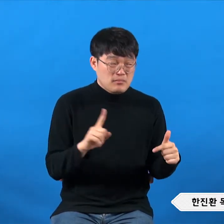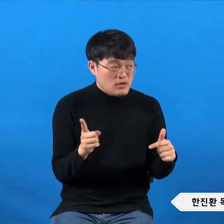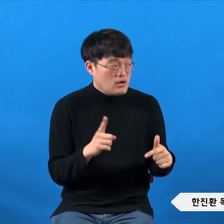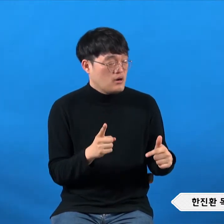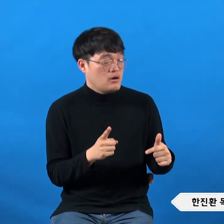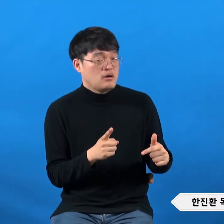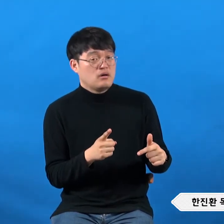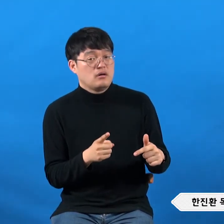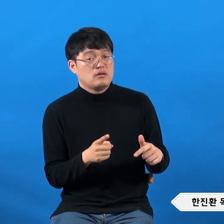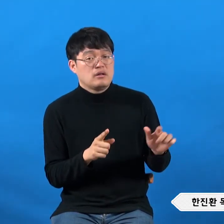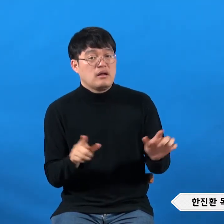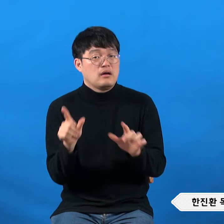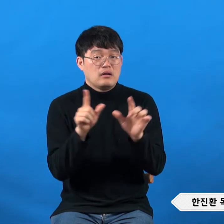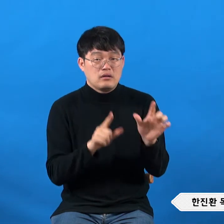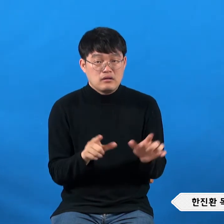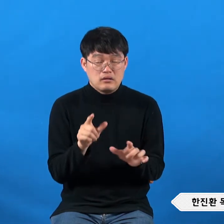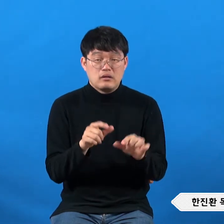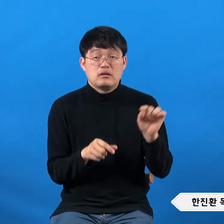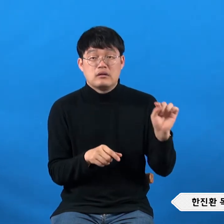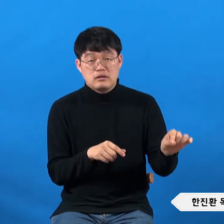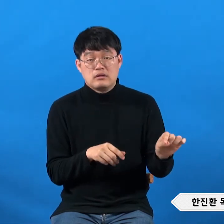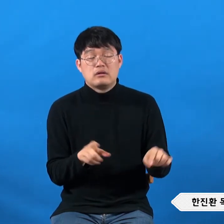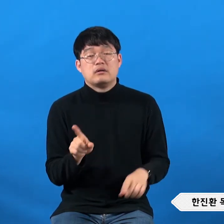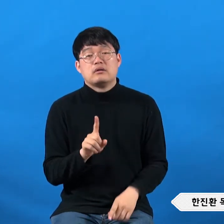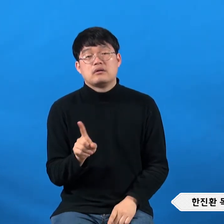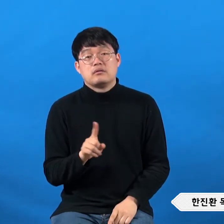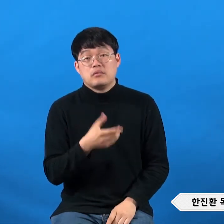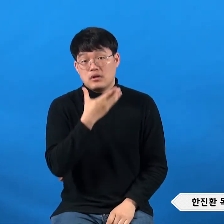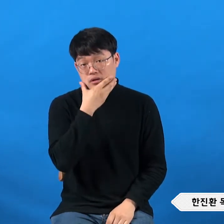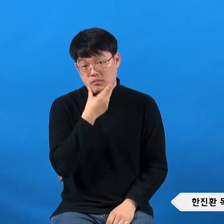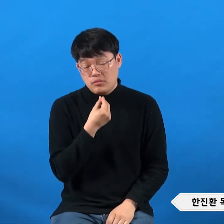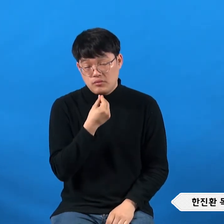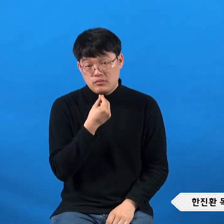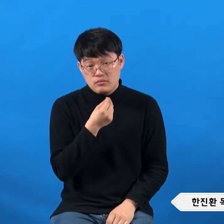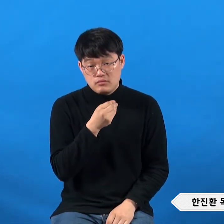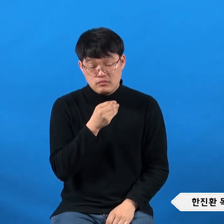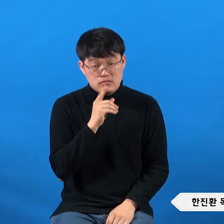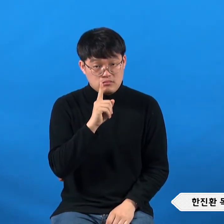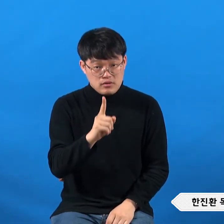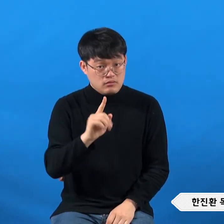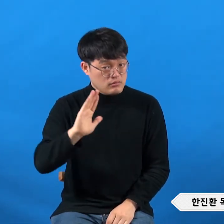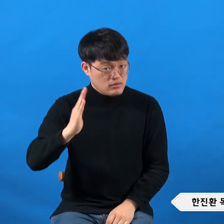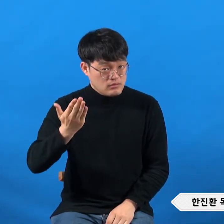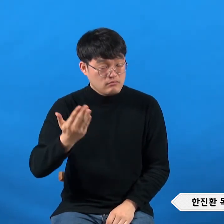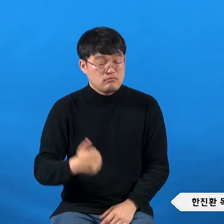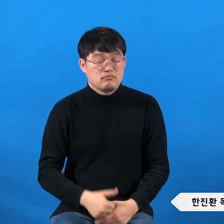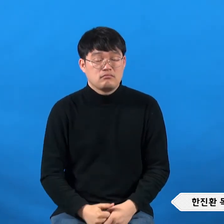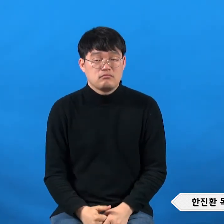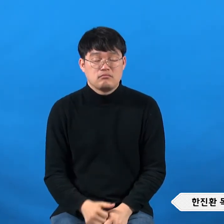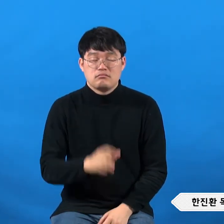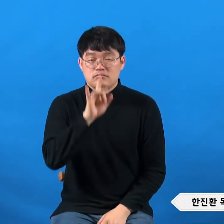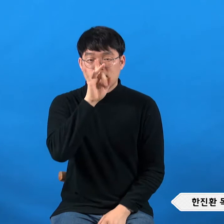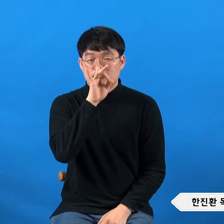무슨 쫓기듯이 그렇게 살아야 되는데 그게 행복이라고 할 수 없지요.